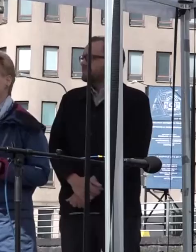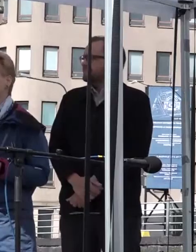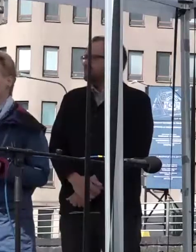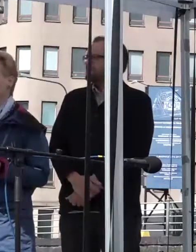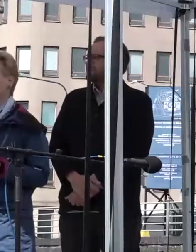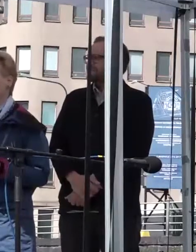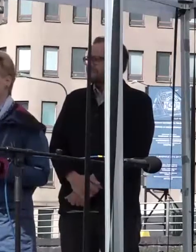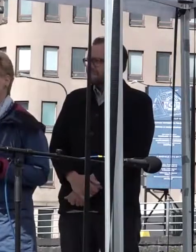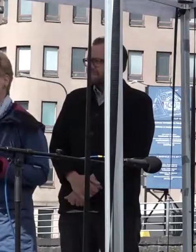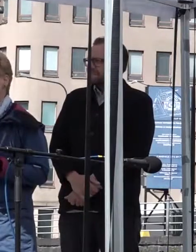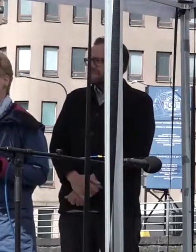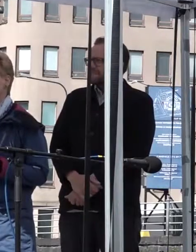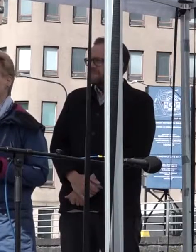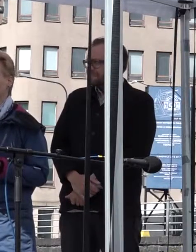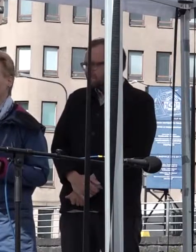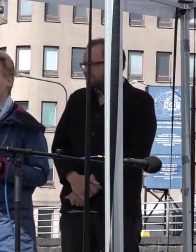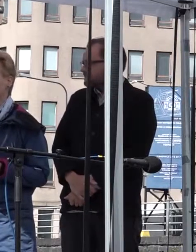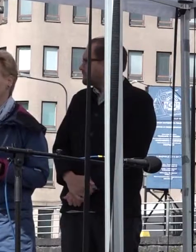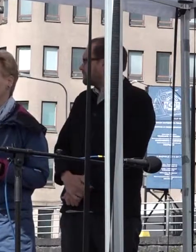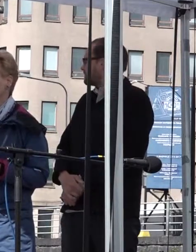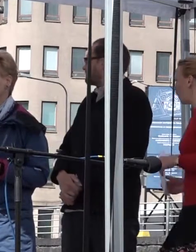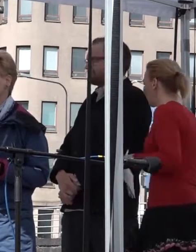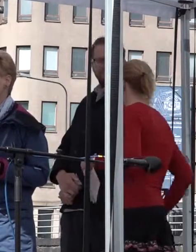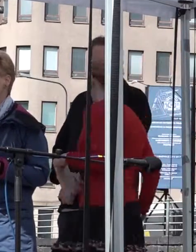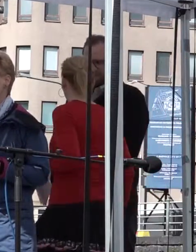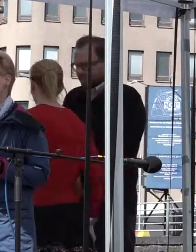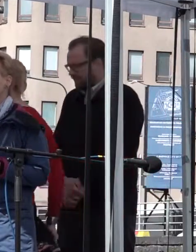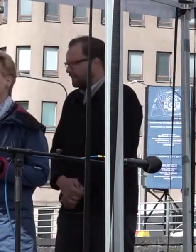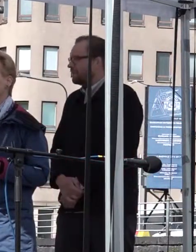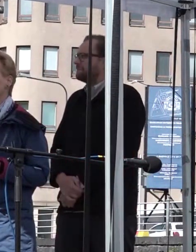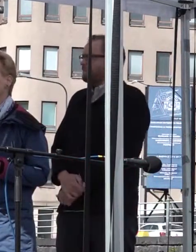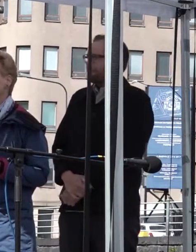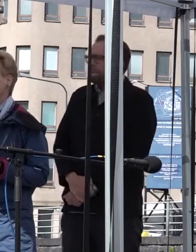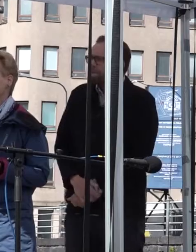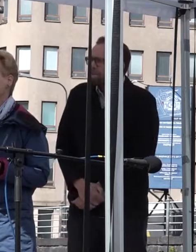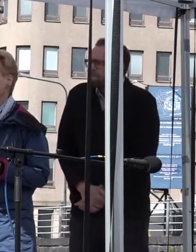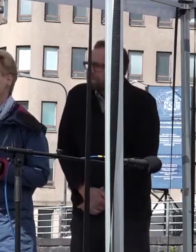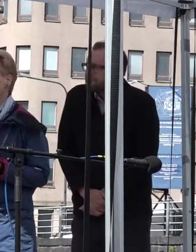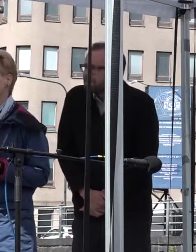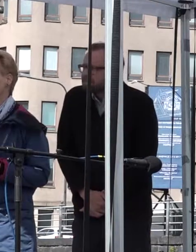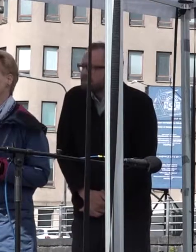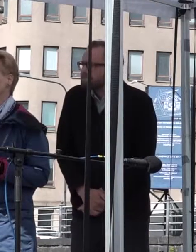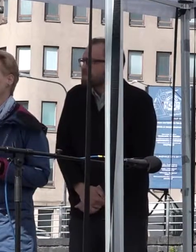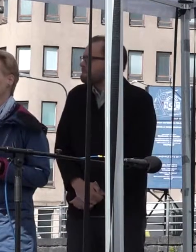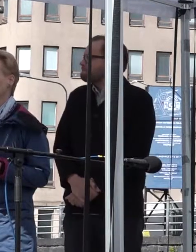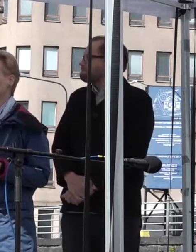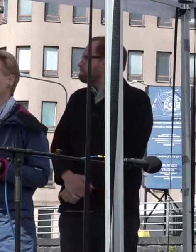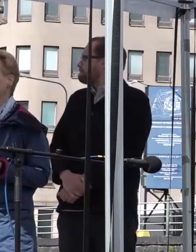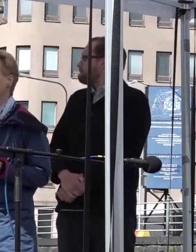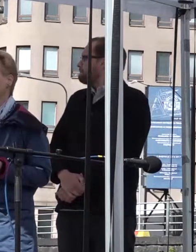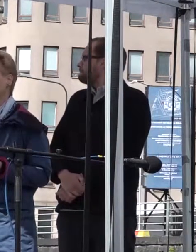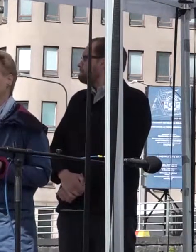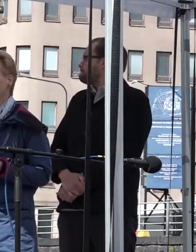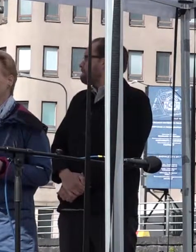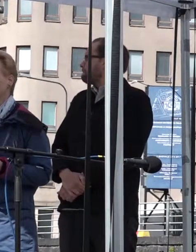valtakunnallinen vammaisneuvosto, joka on siis tämmöinen sosiaali- ja terveysministeriön itsenäinen neuvottelukunta, se on nyt, sen rooli